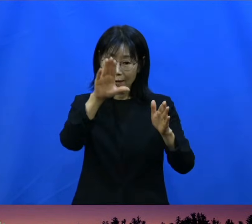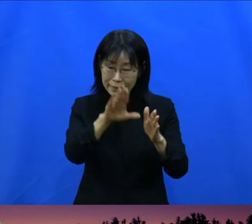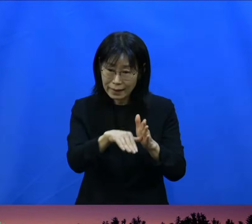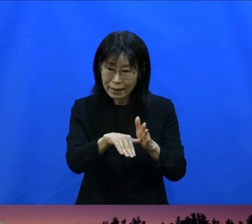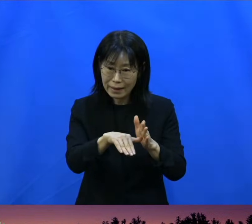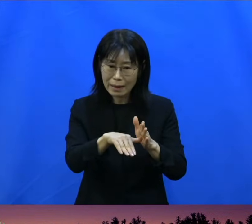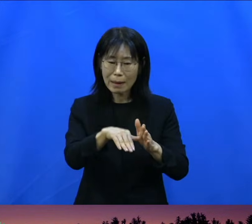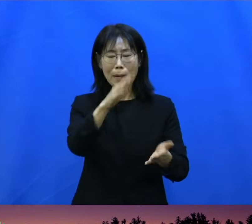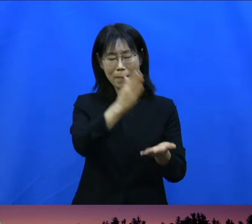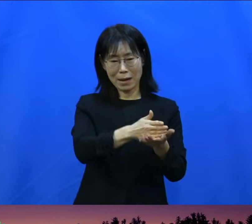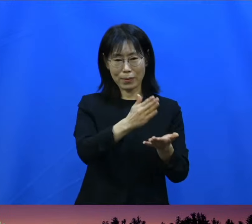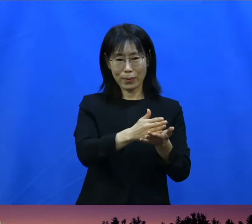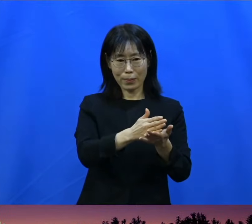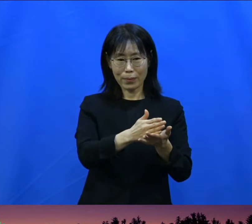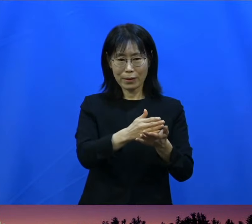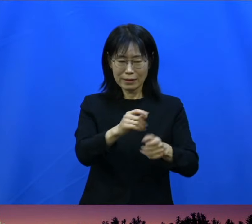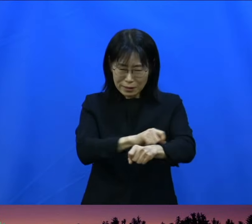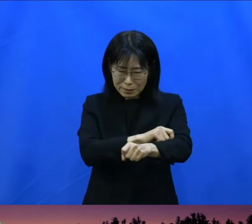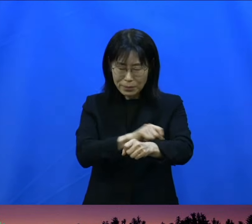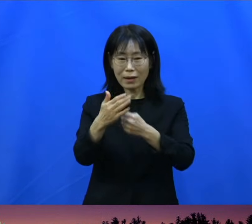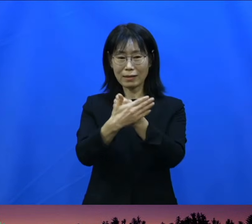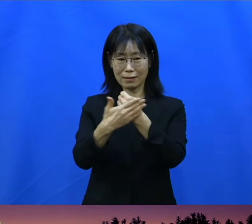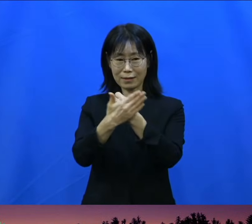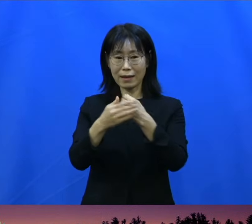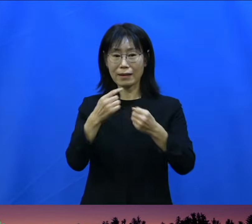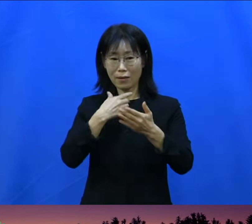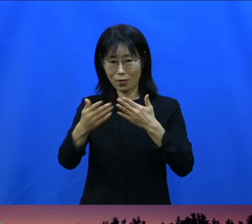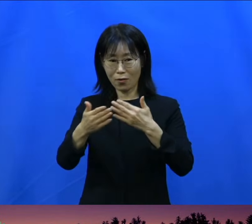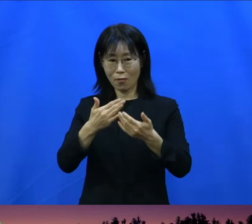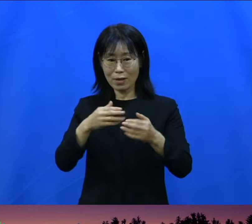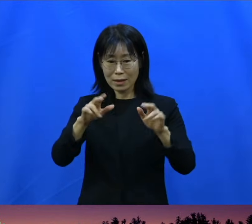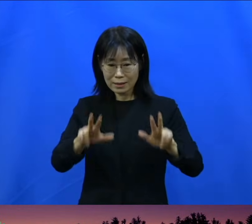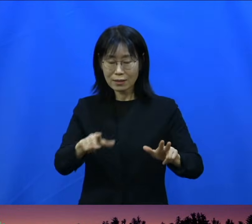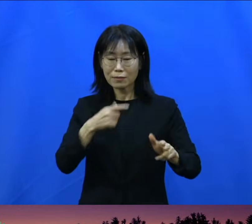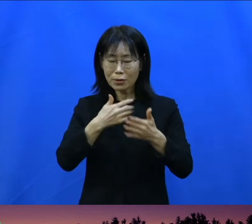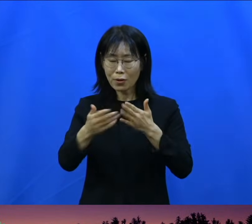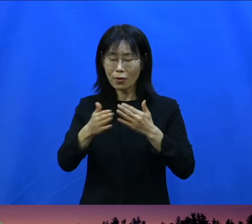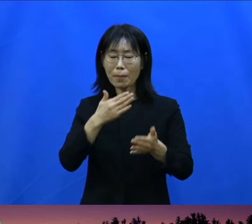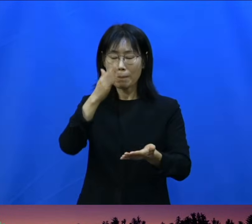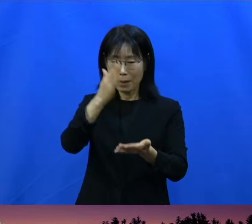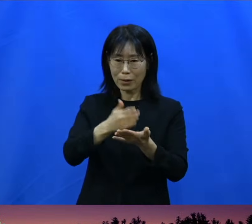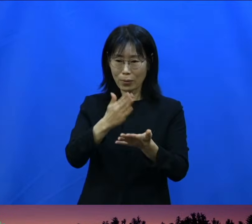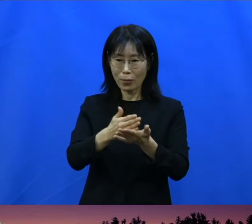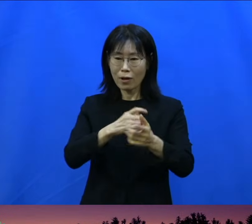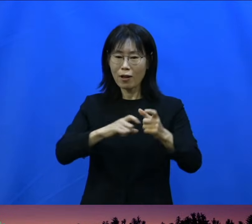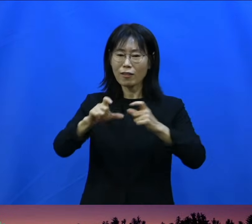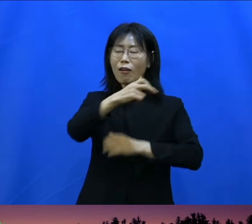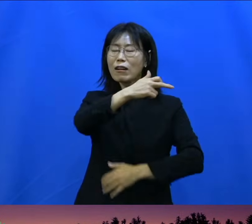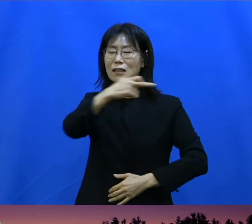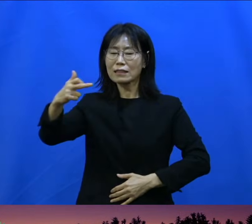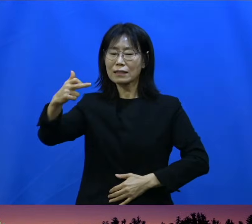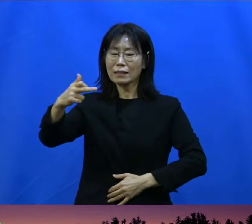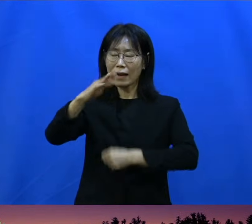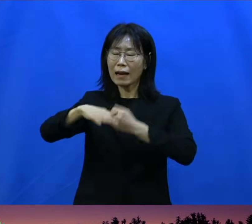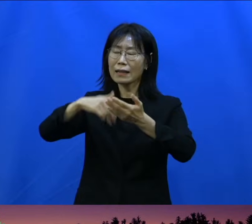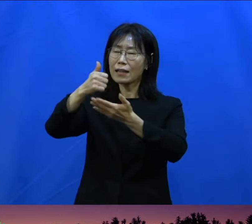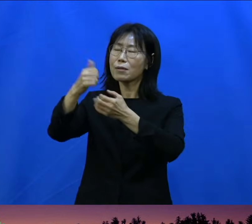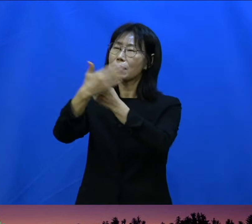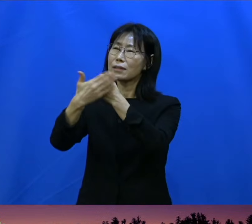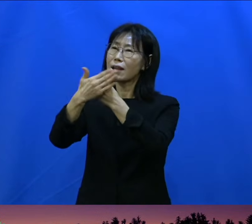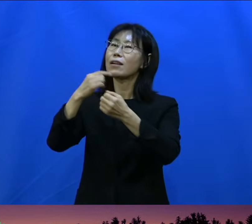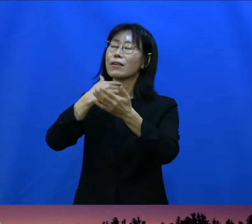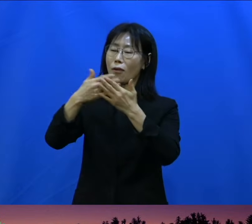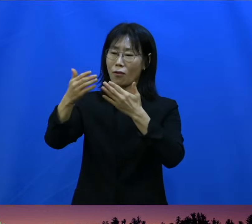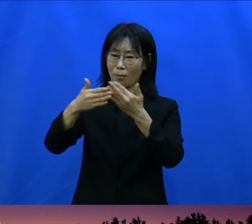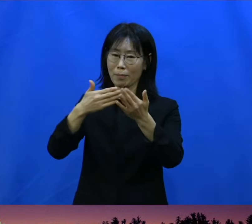이게 중요합니다. 내가 지금까지 했던 경험과 전혀 다른 경험을 하는 거예요. 이게 다른 세계죠.